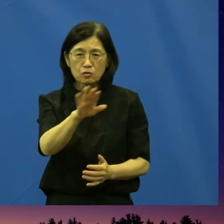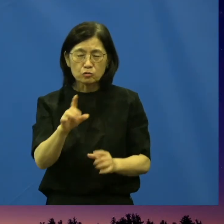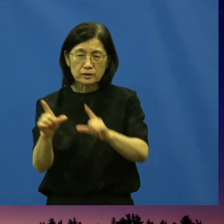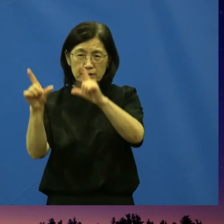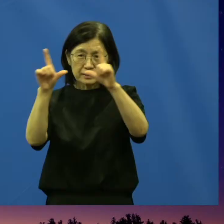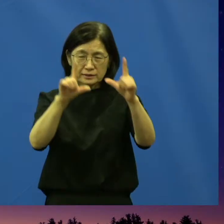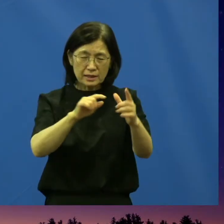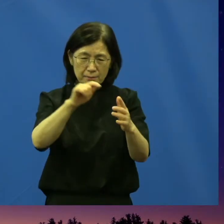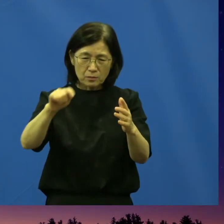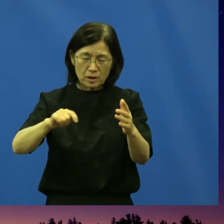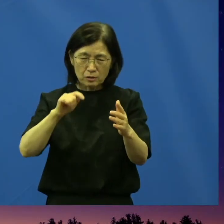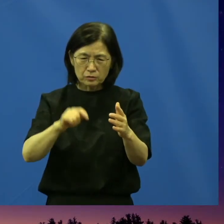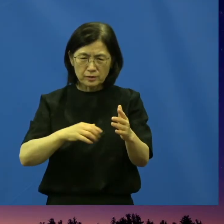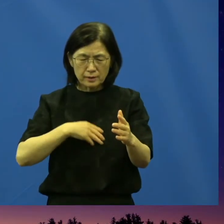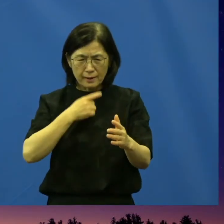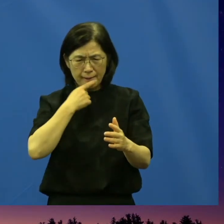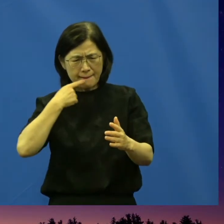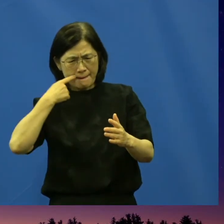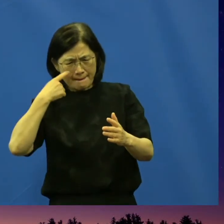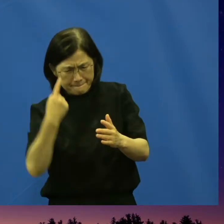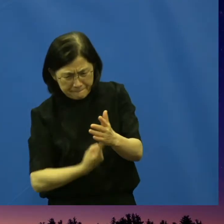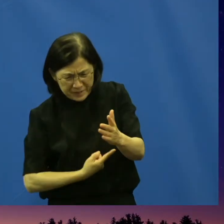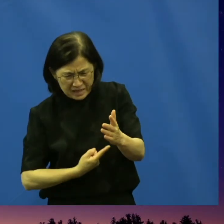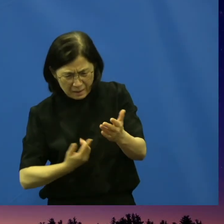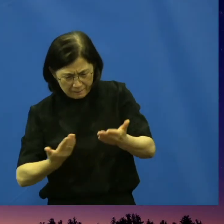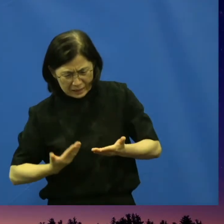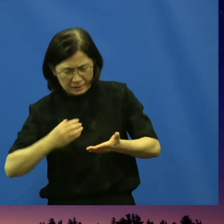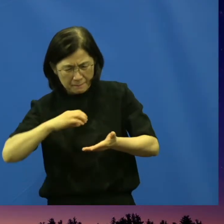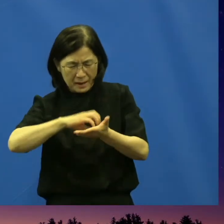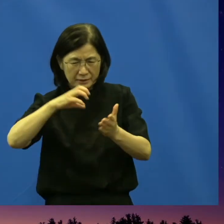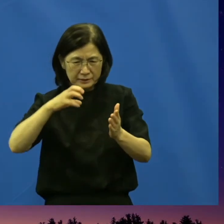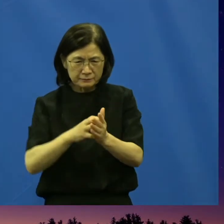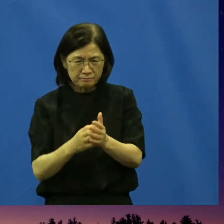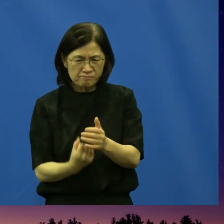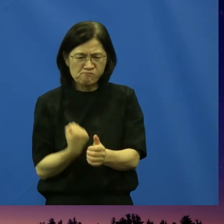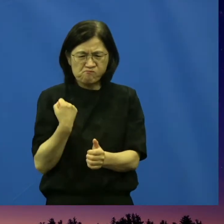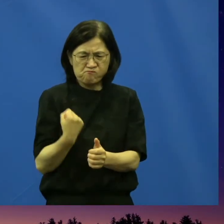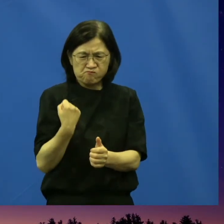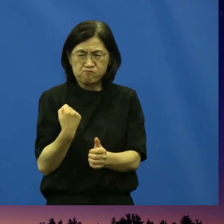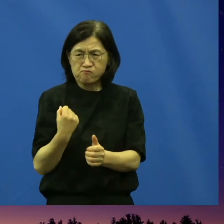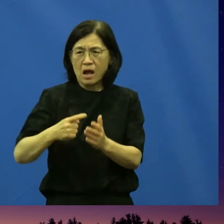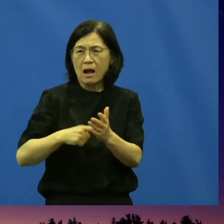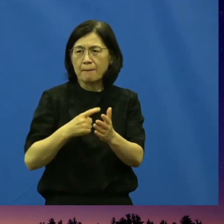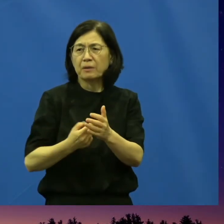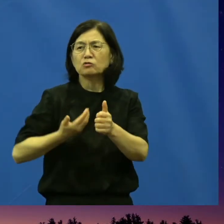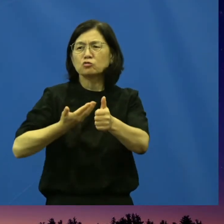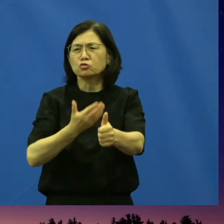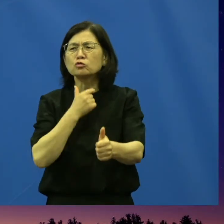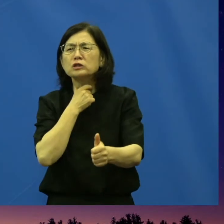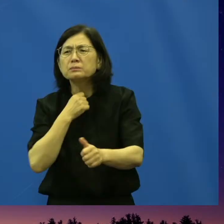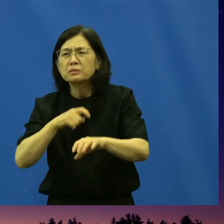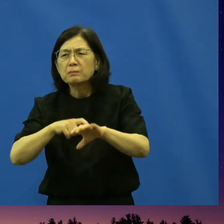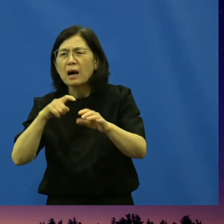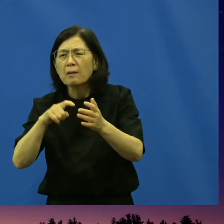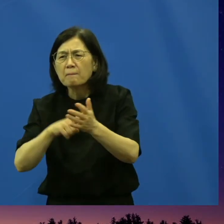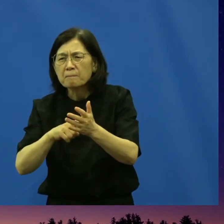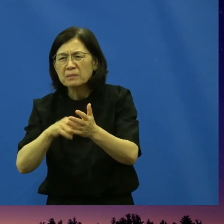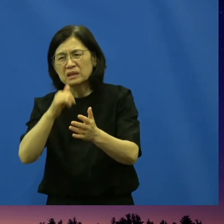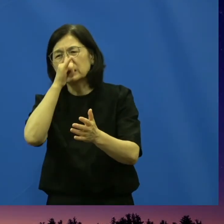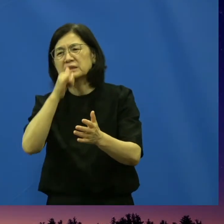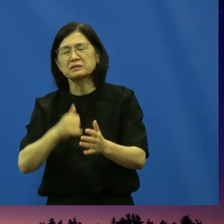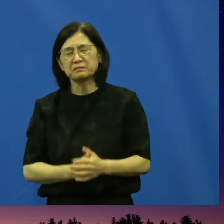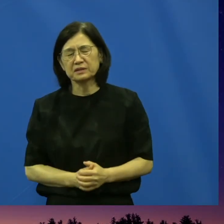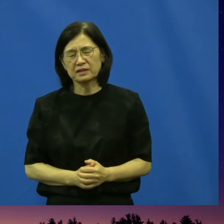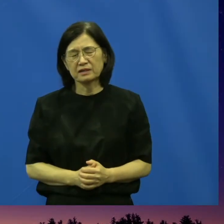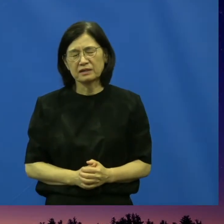그죠? 내가 피해를 입은 만큼 돌려주려고 하는 것, 이런 것들이 우리의 본성 안에 있습니다. 이게 우리의 삶을 불행하게 만드는